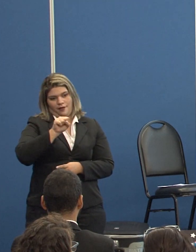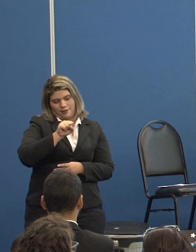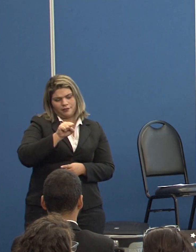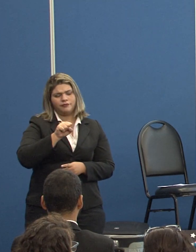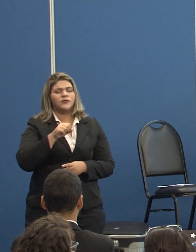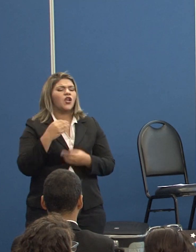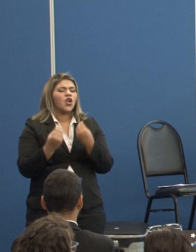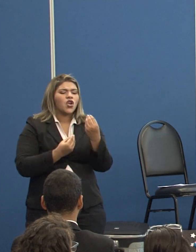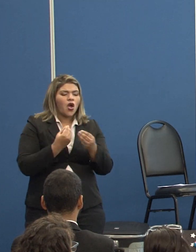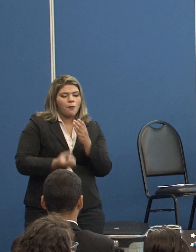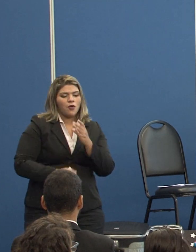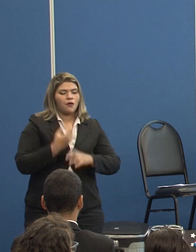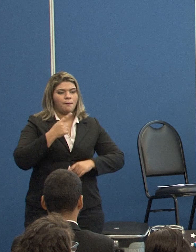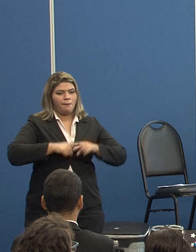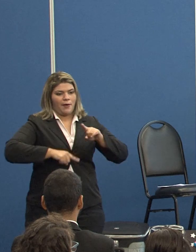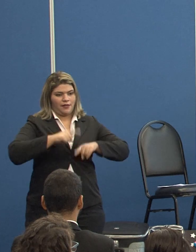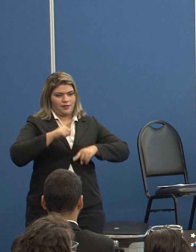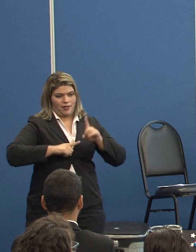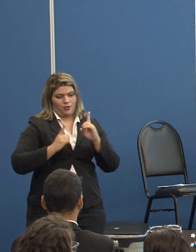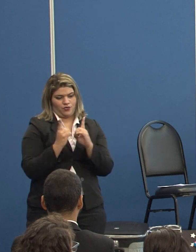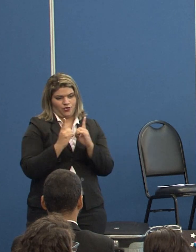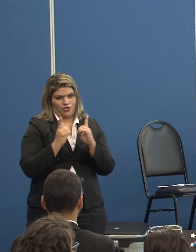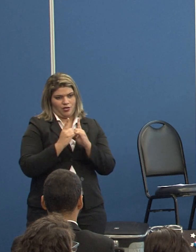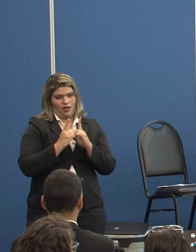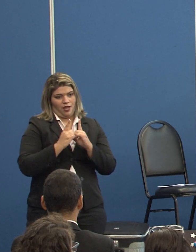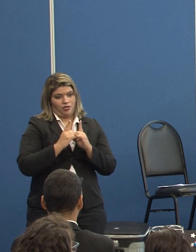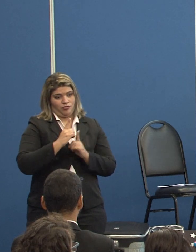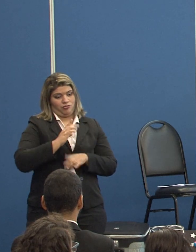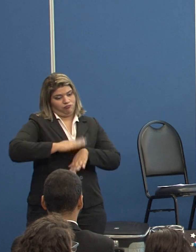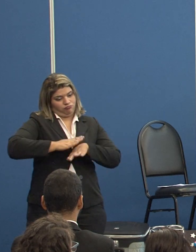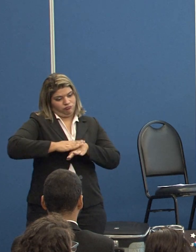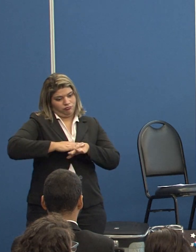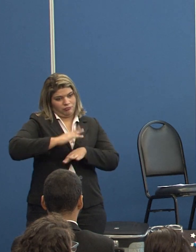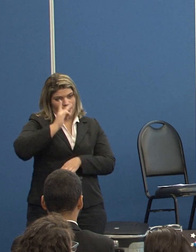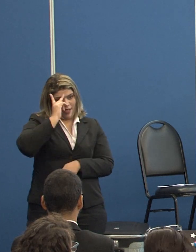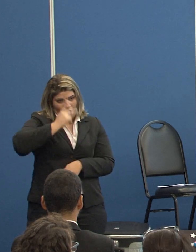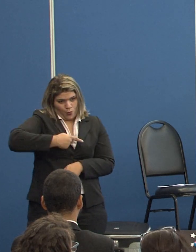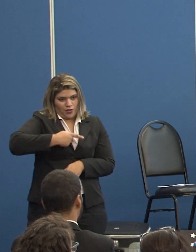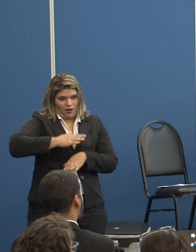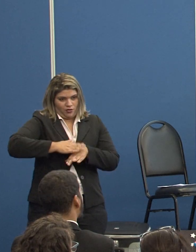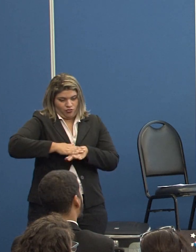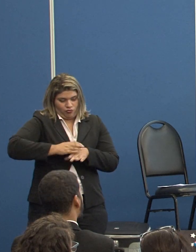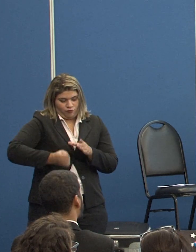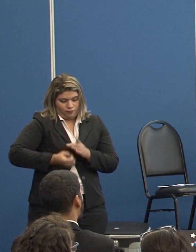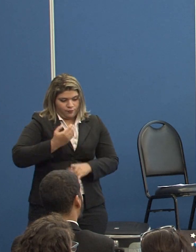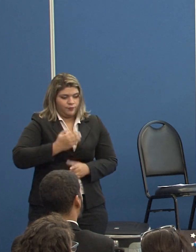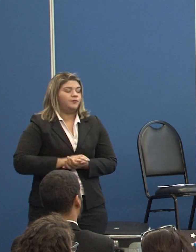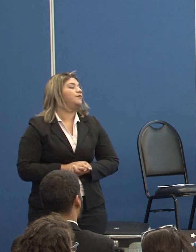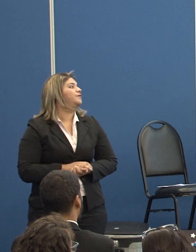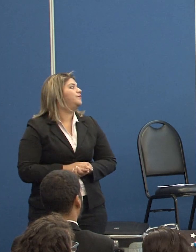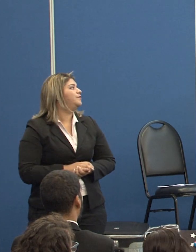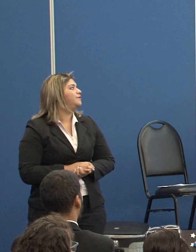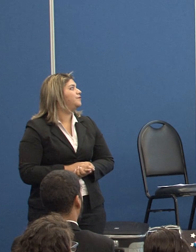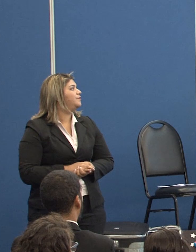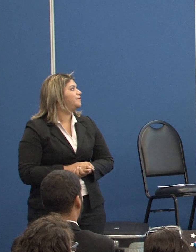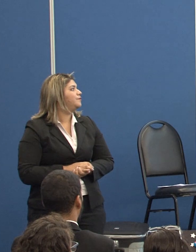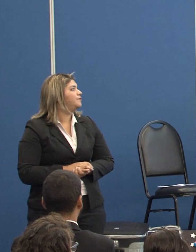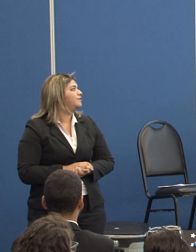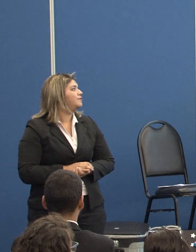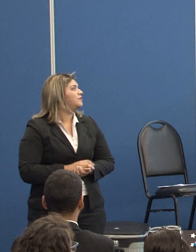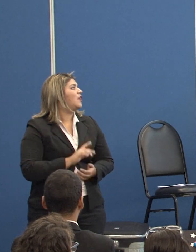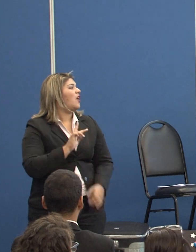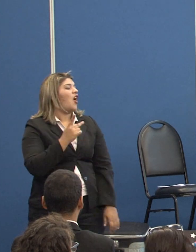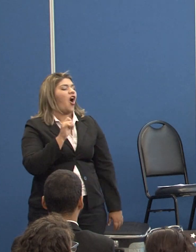material didático autêntico e de atividades pensadas na L1 e na L2. Hoffman,